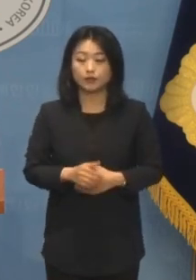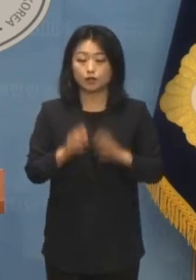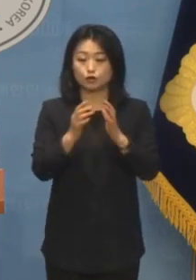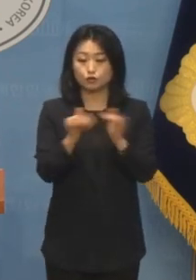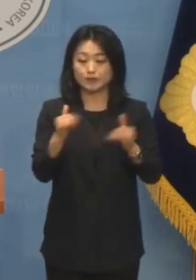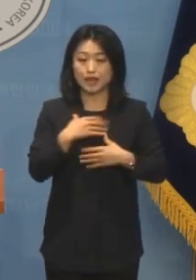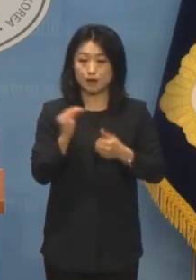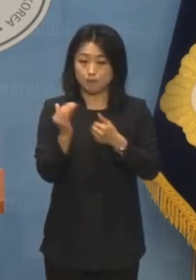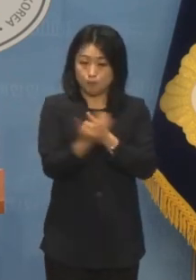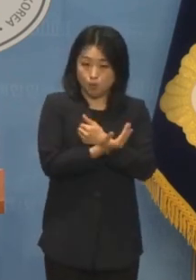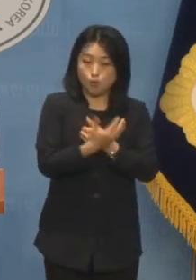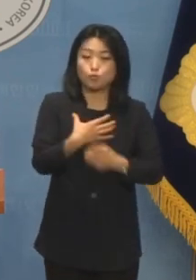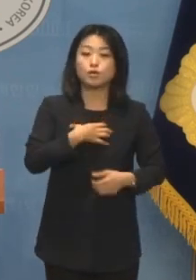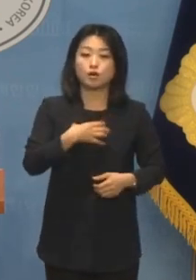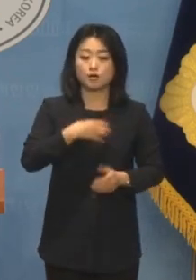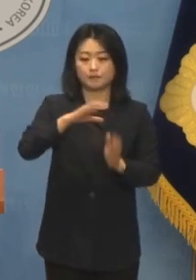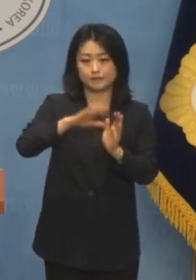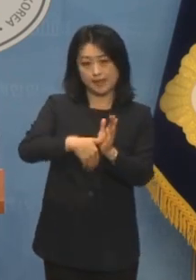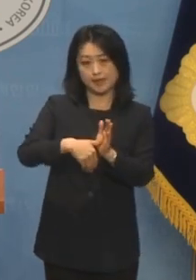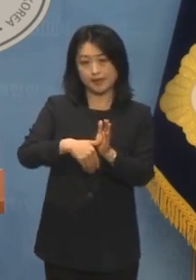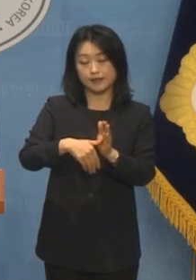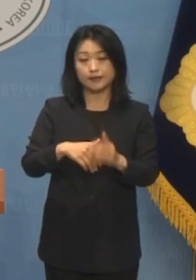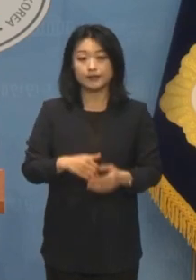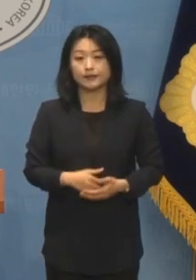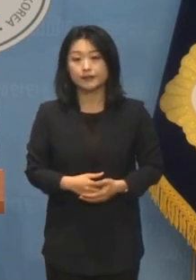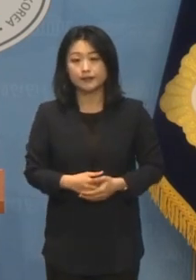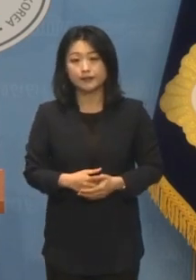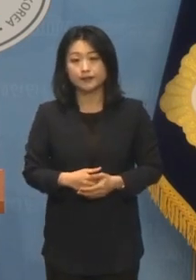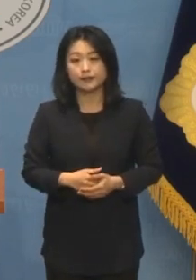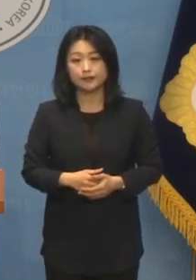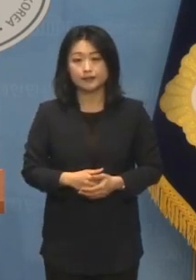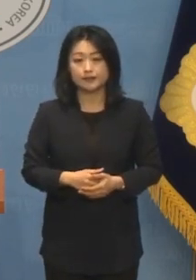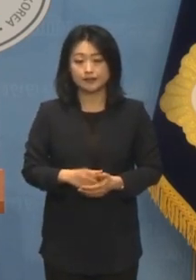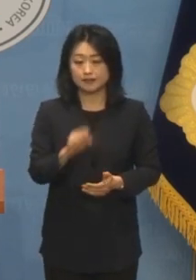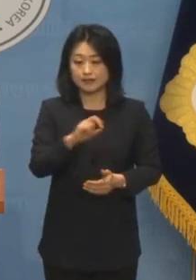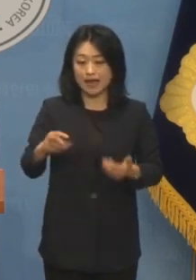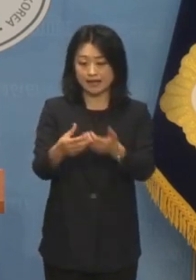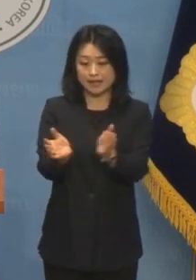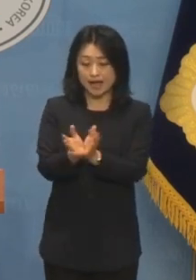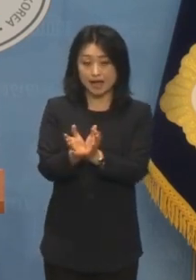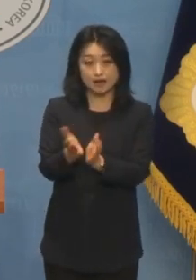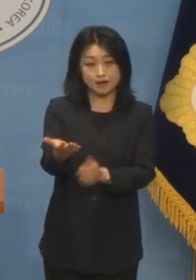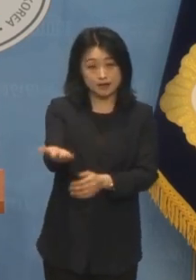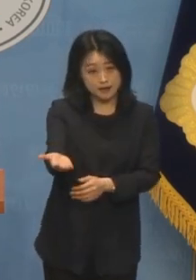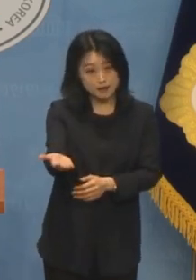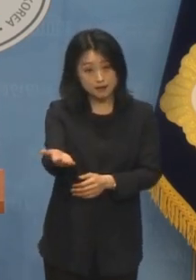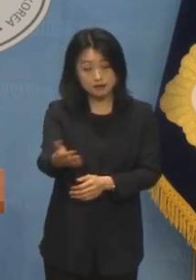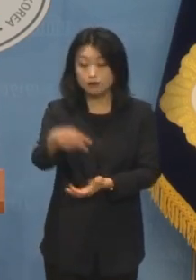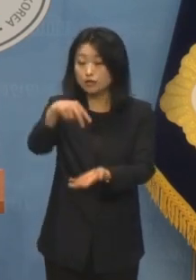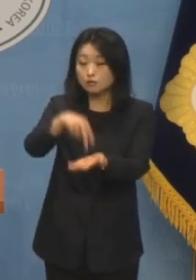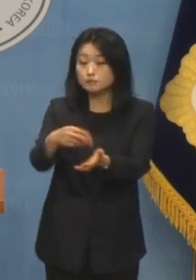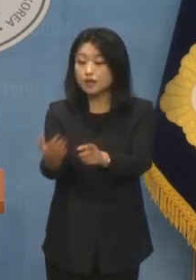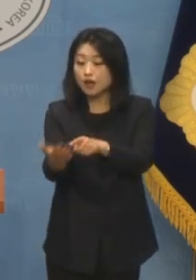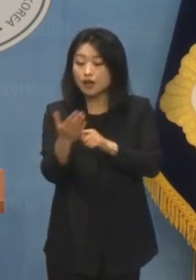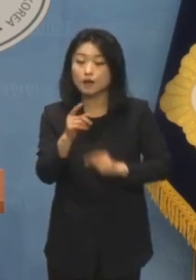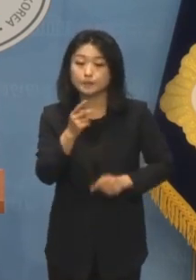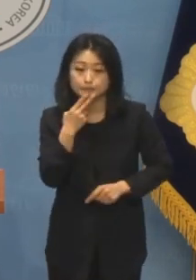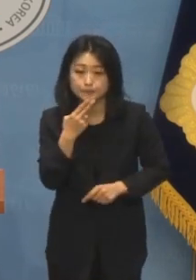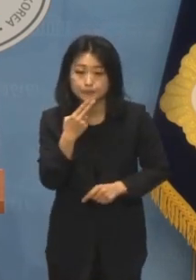국민의 안전과 재산이 위협받고 있는 상황임에도 불구하고 제1야당인 민주당은 어떠한 입장 표명도 하지 않고